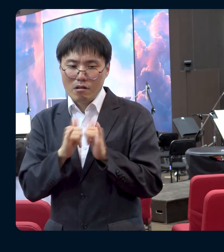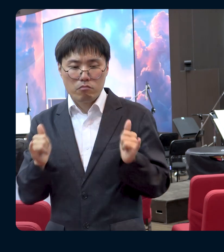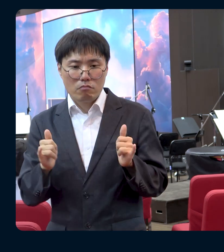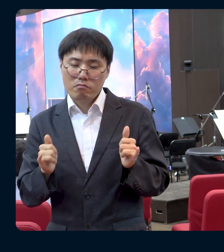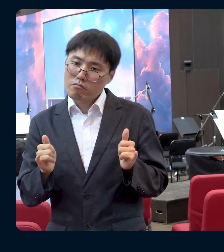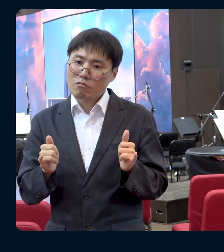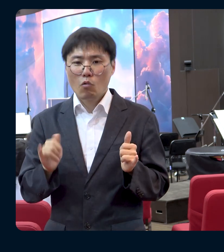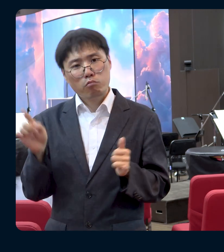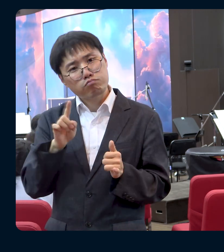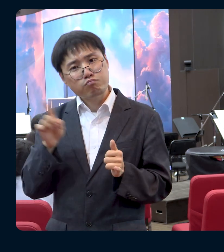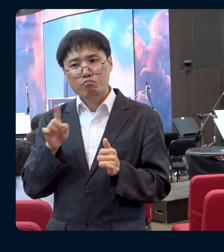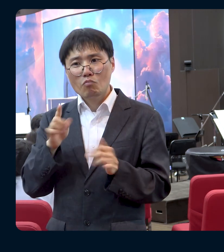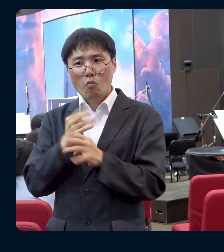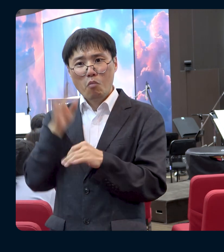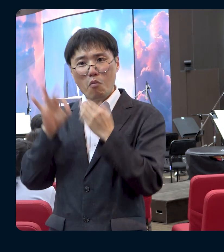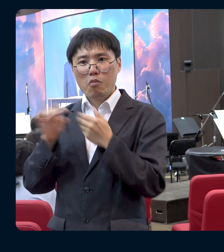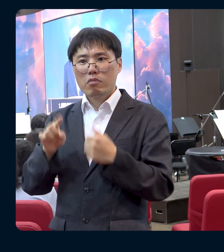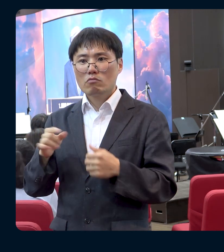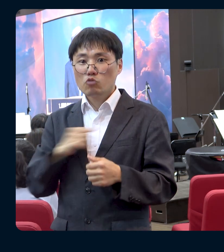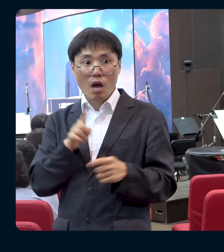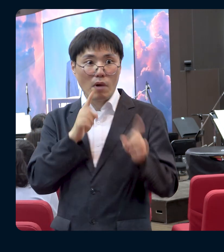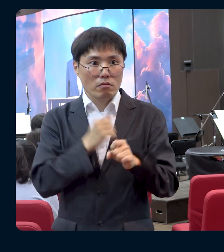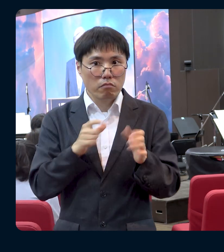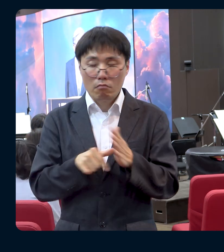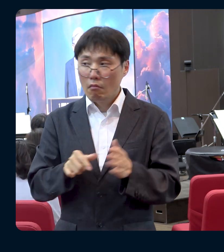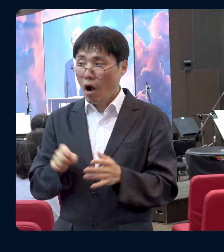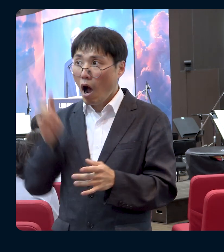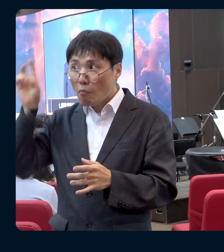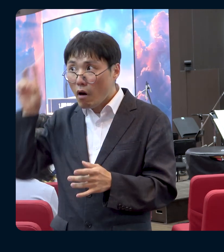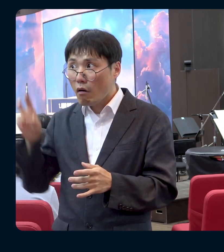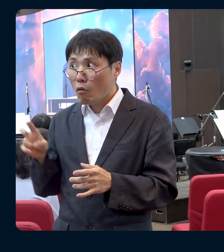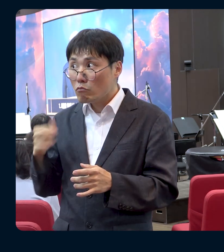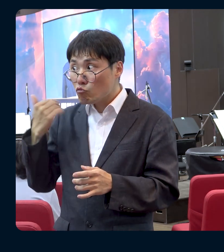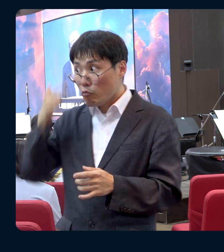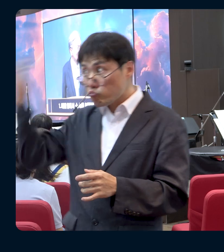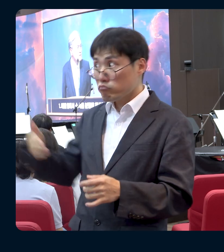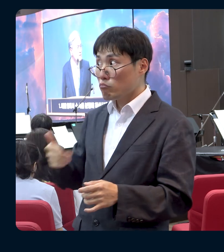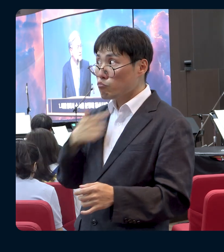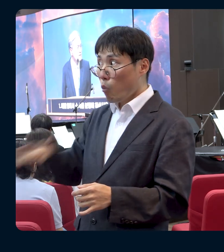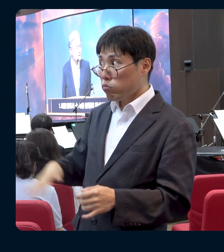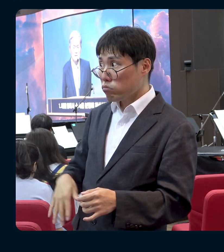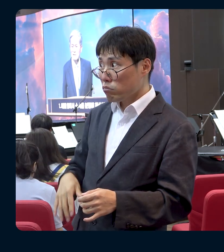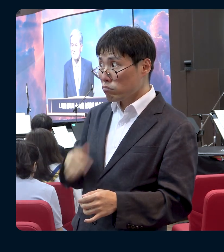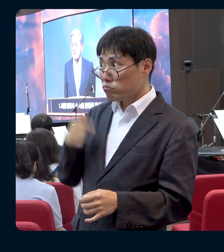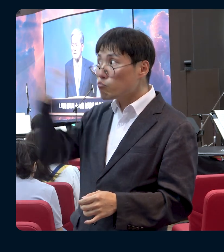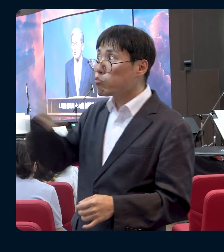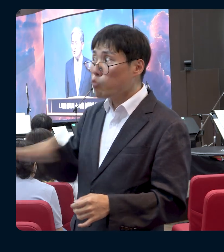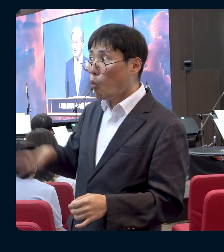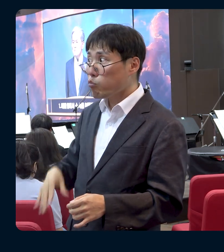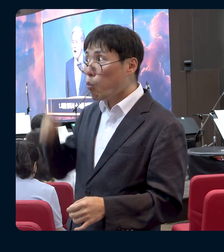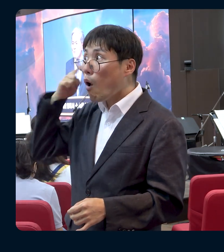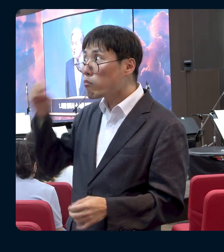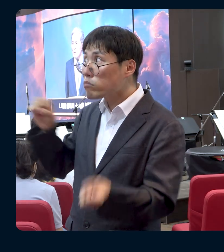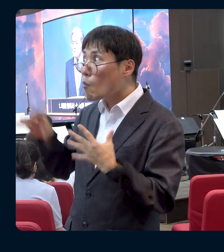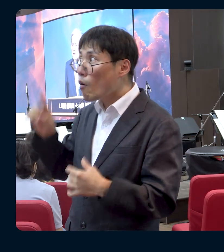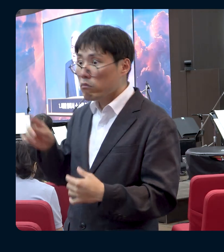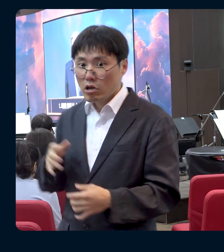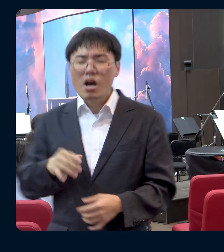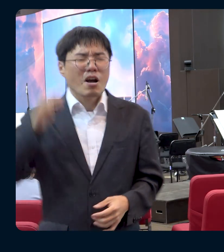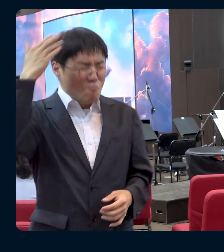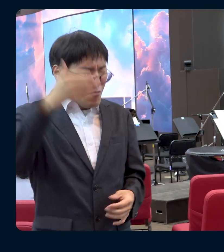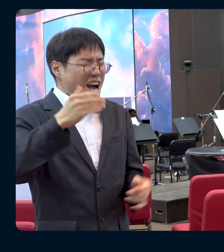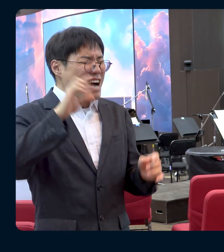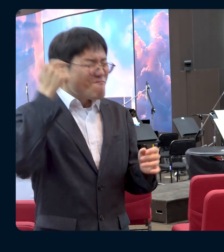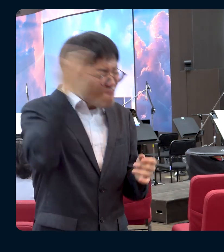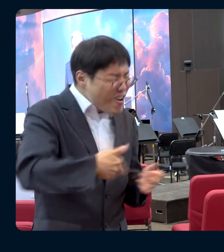물론 사람들이 그 어떤 때는요, 우리가 그렇게 말하면 이렇게 말할 거예요. 누가 물어봤어? 이렇게. 근데 우리는